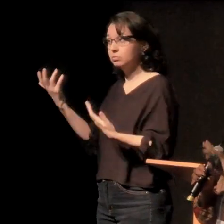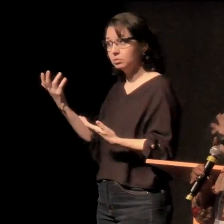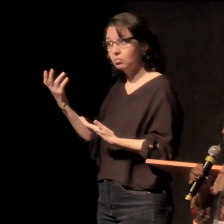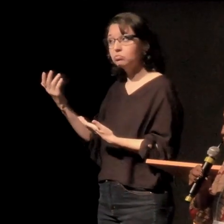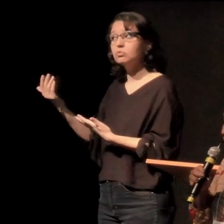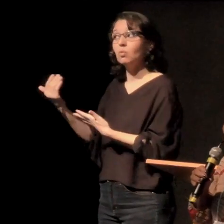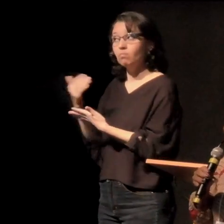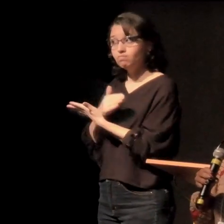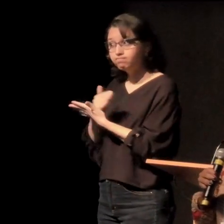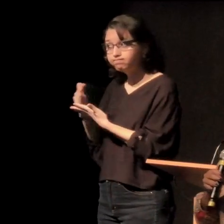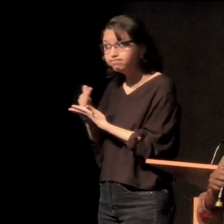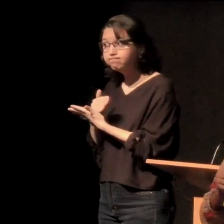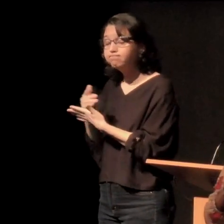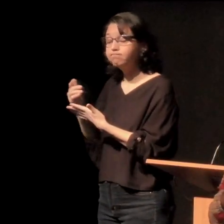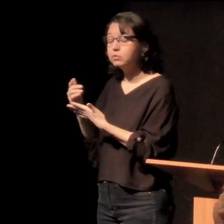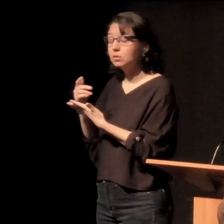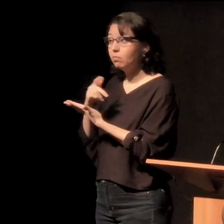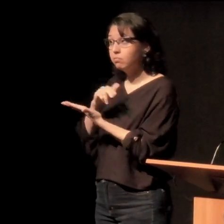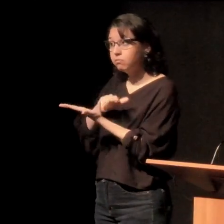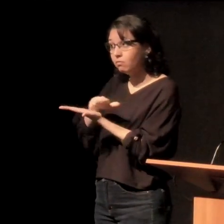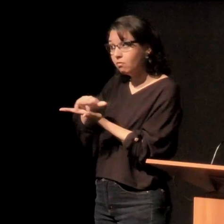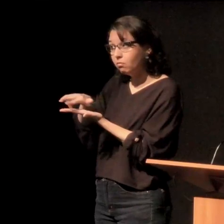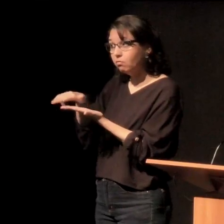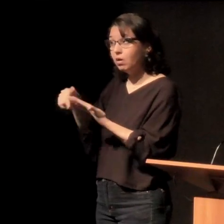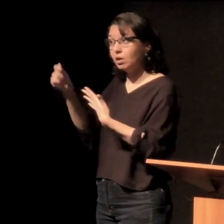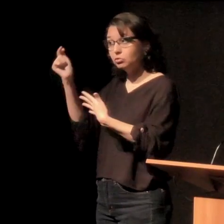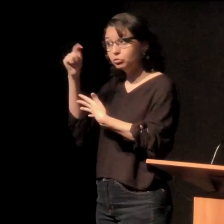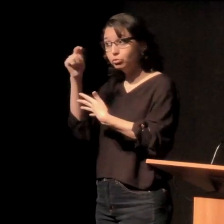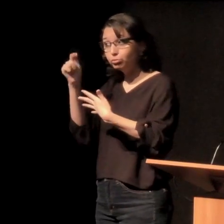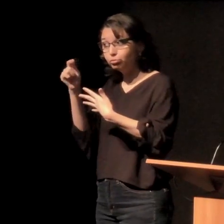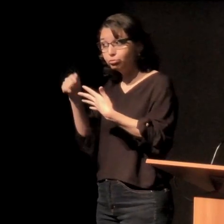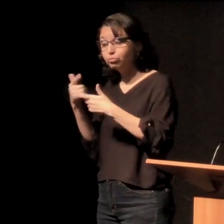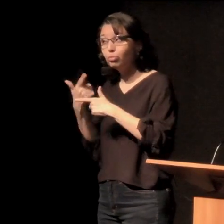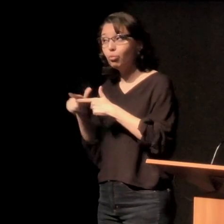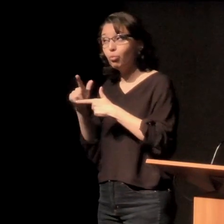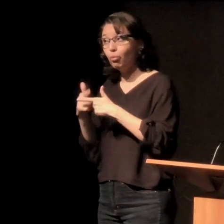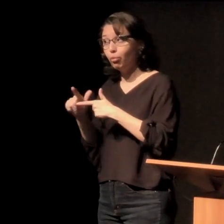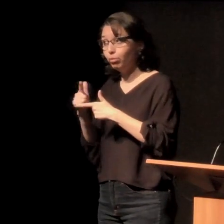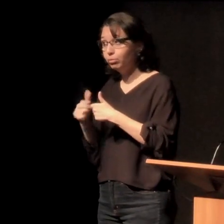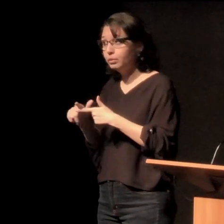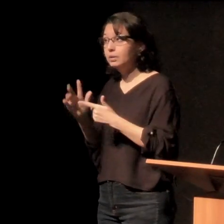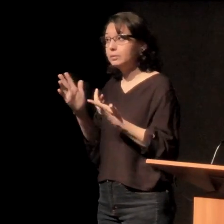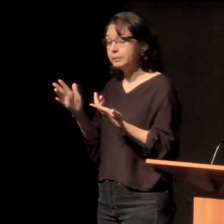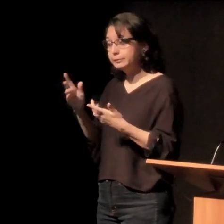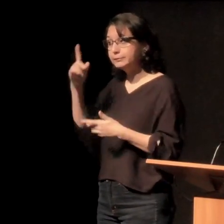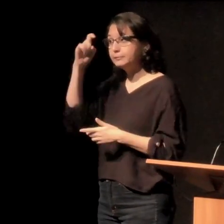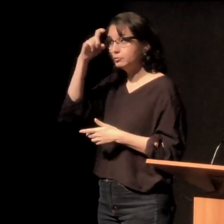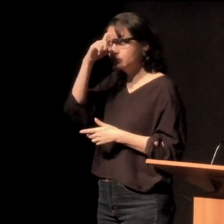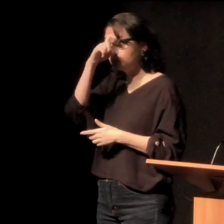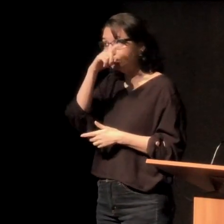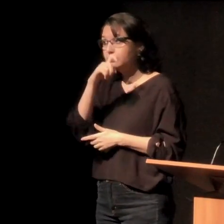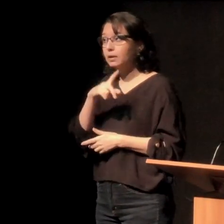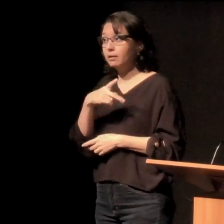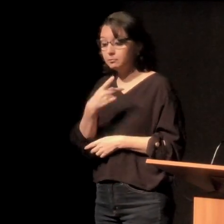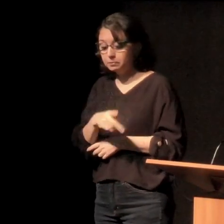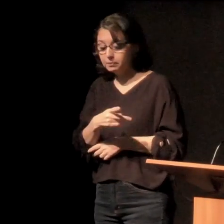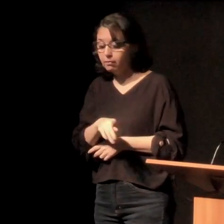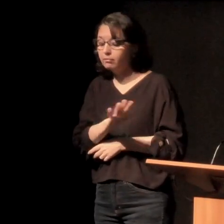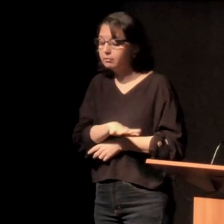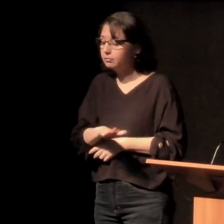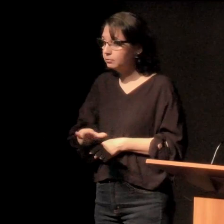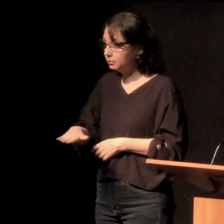aí várias camadas aí de violações de direito mas em relação ao aopi ai é não existe